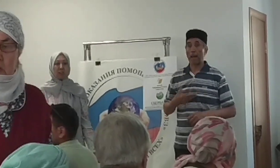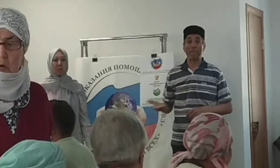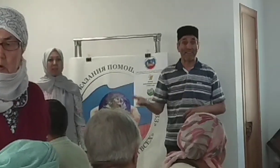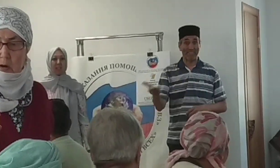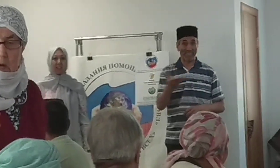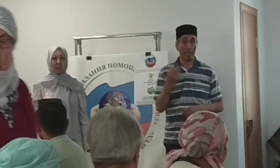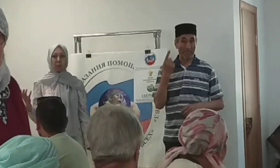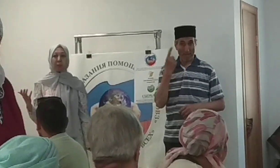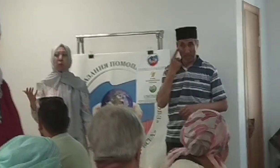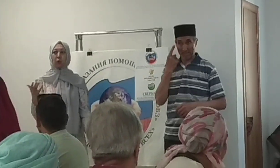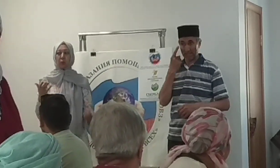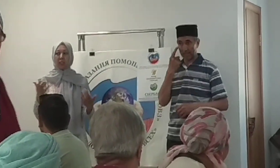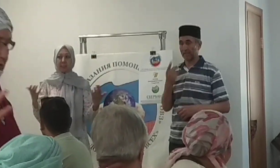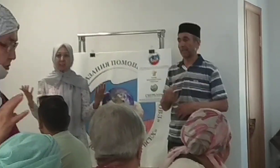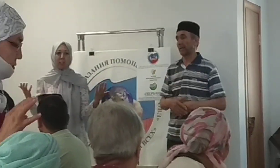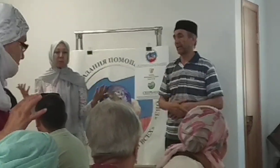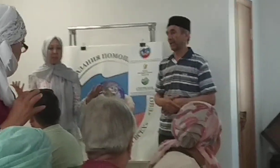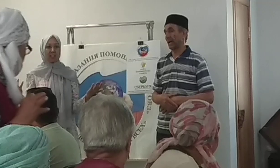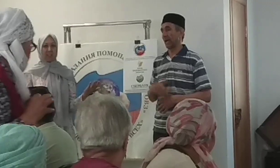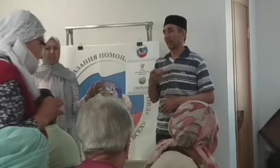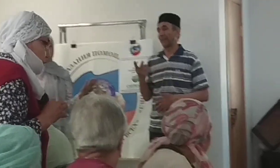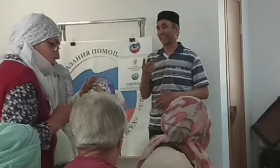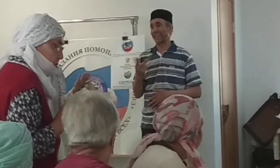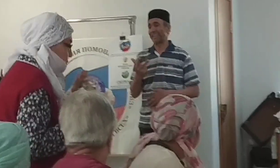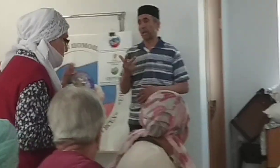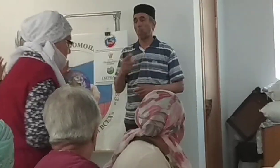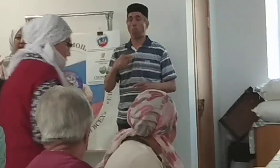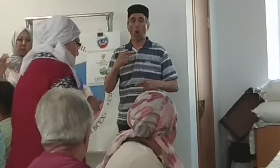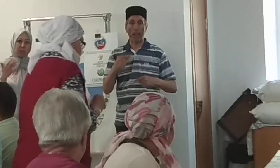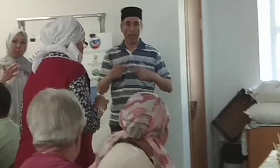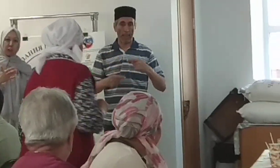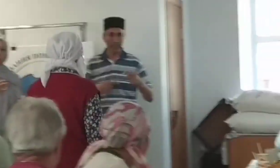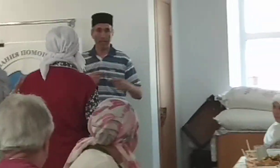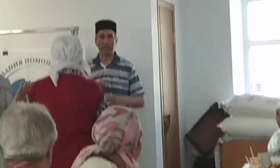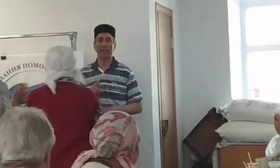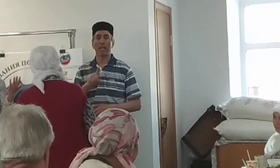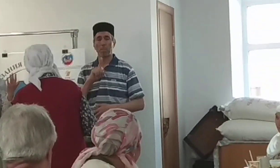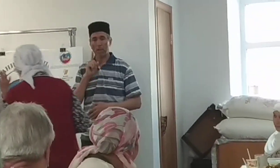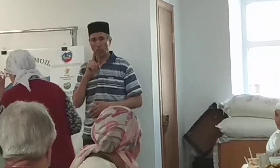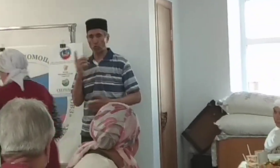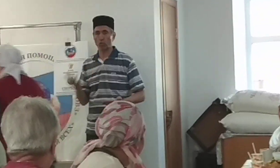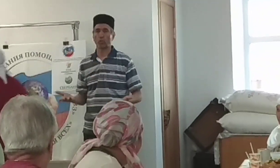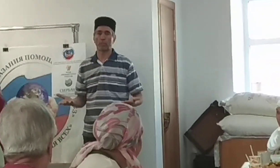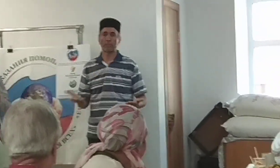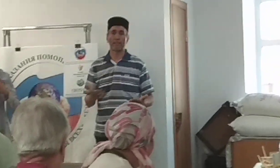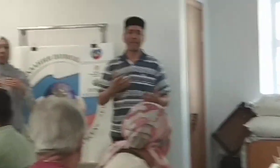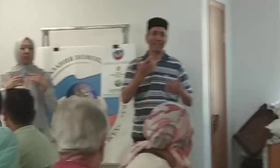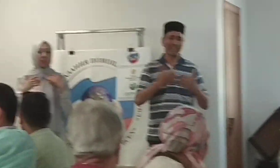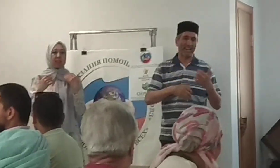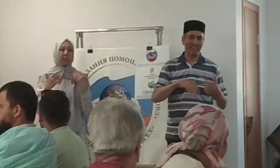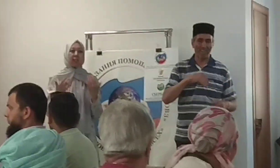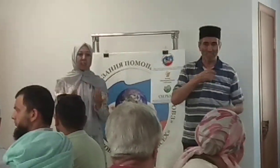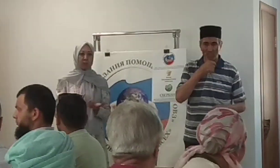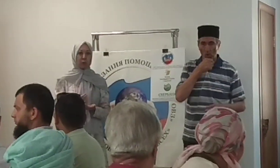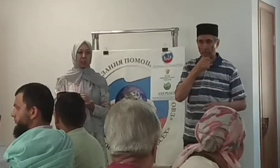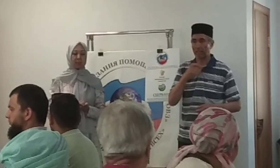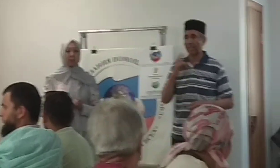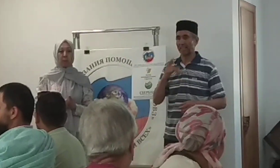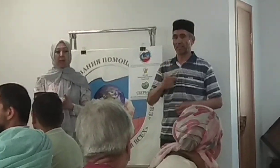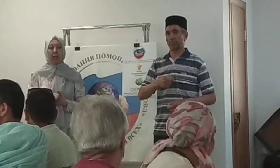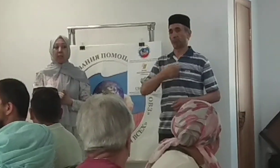все понимаете, потому что у нас здесь три поколения. И молодежь, и средний возраст, и